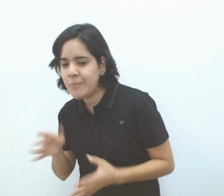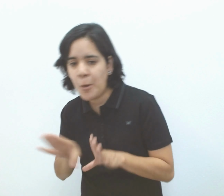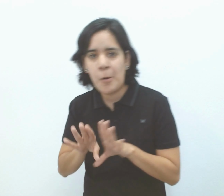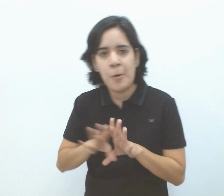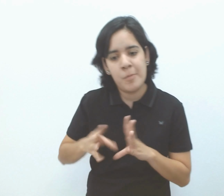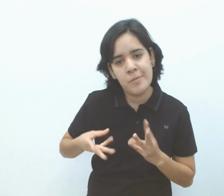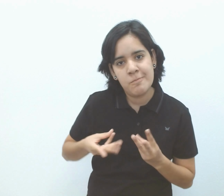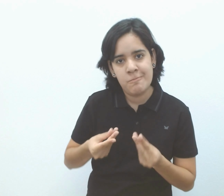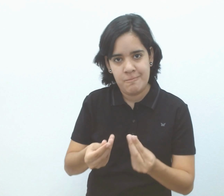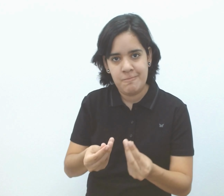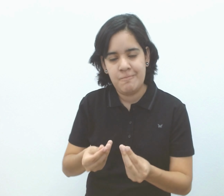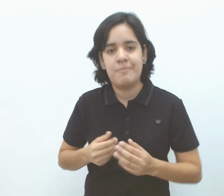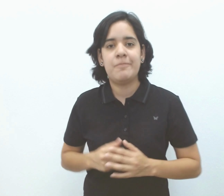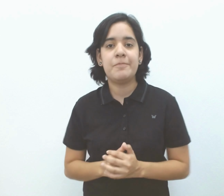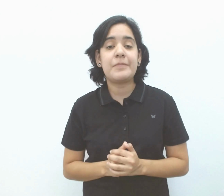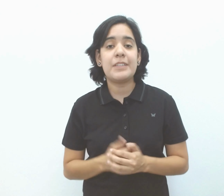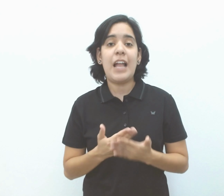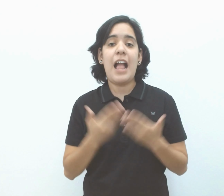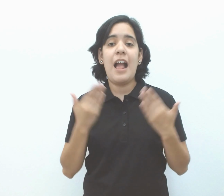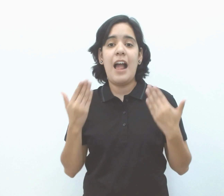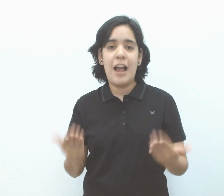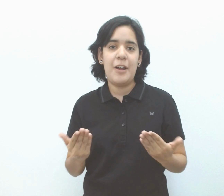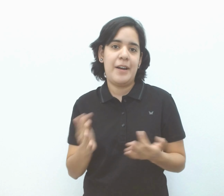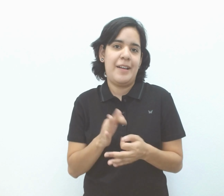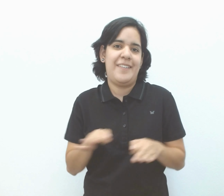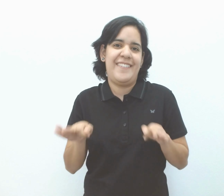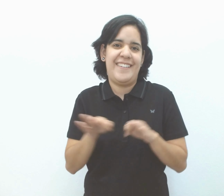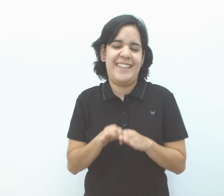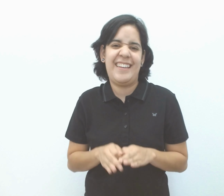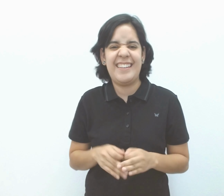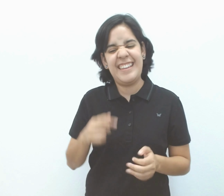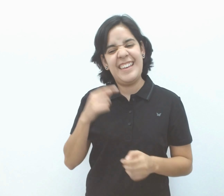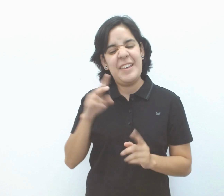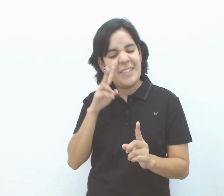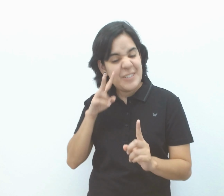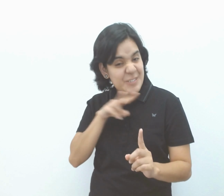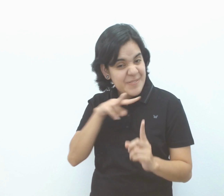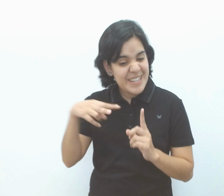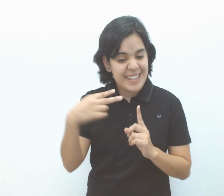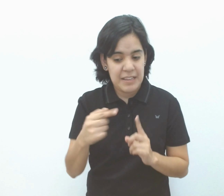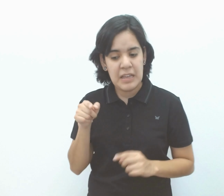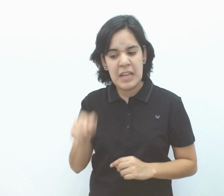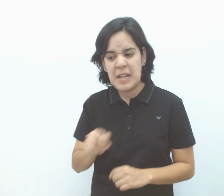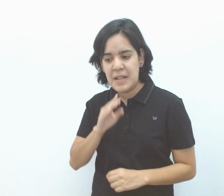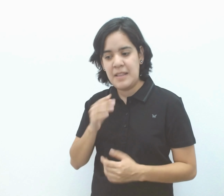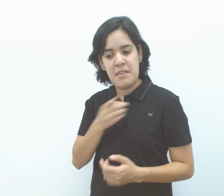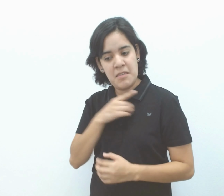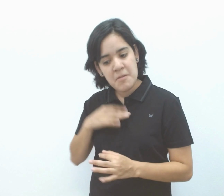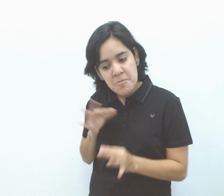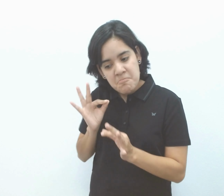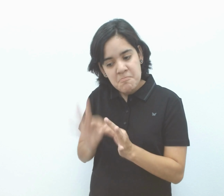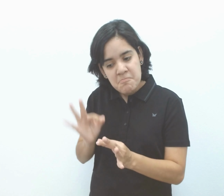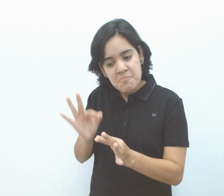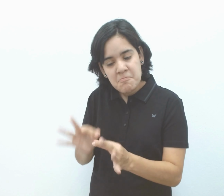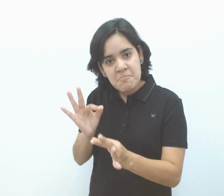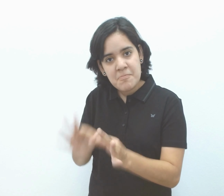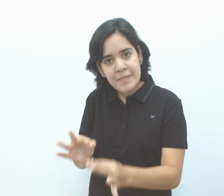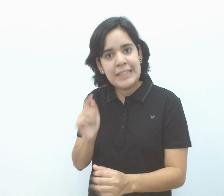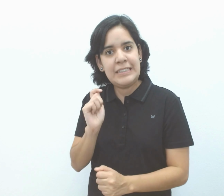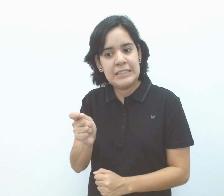importante que pudiéramos trabajar si nuestra expectativa es la obediencia, la perfección, el no error, porque estamos destinados a que eso no funcione